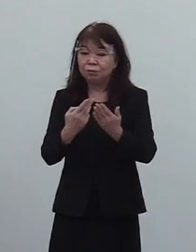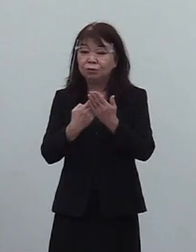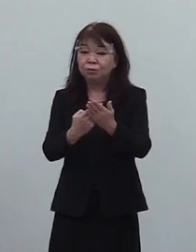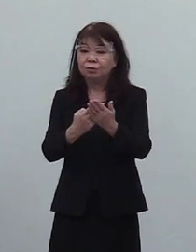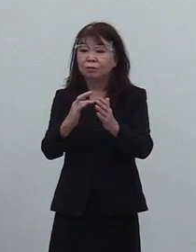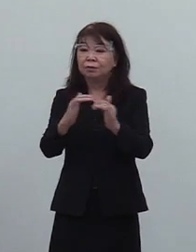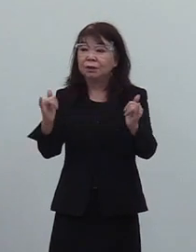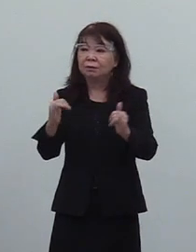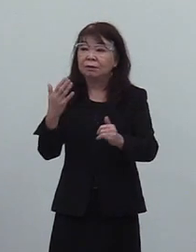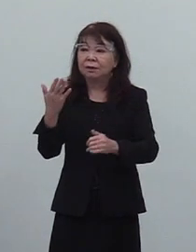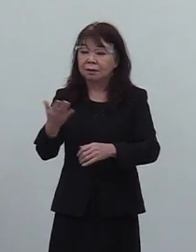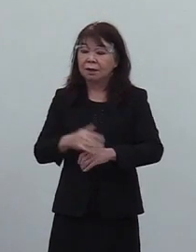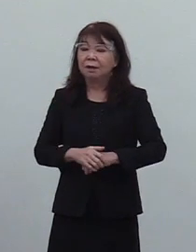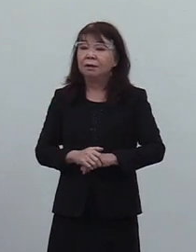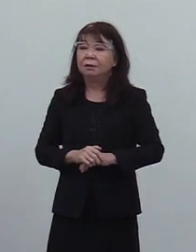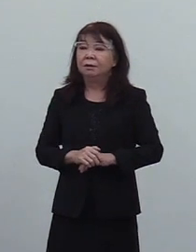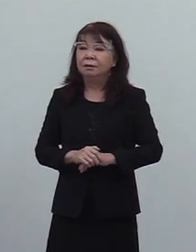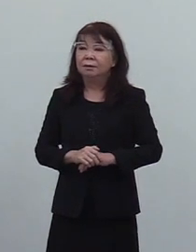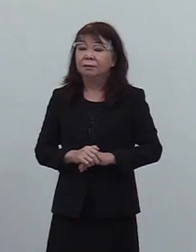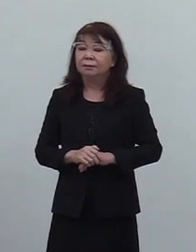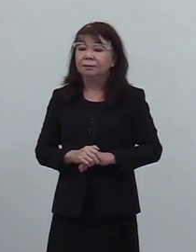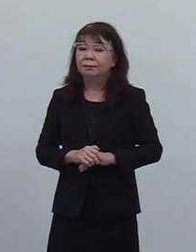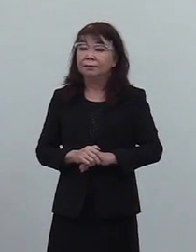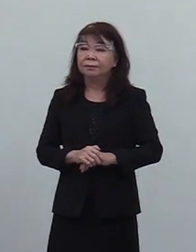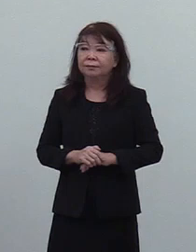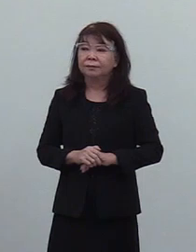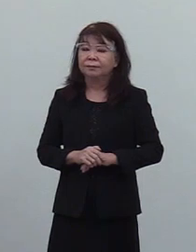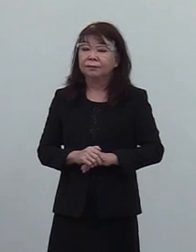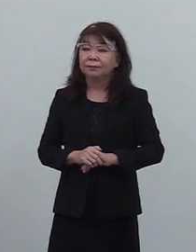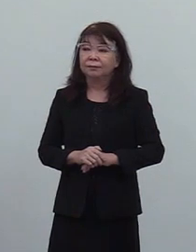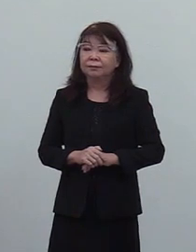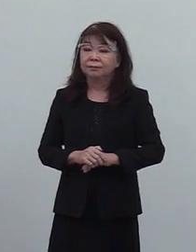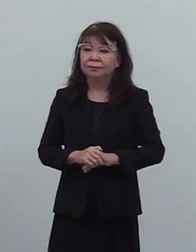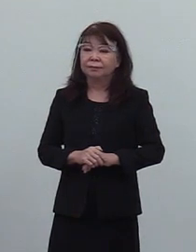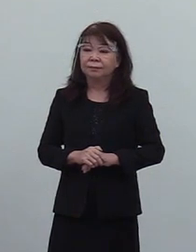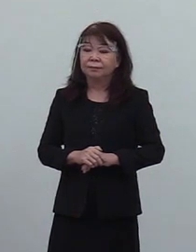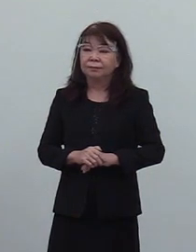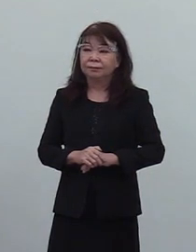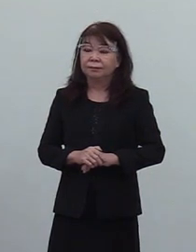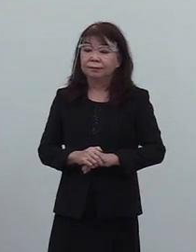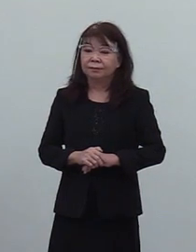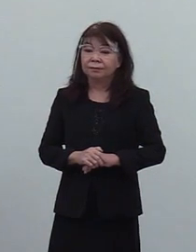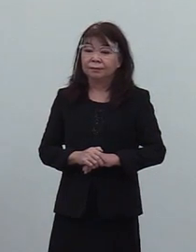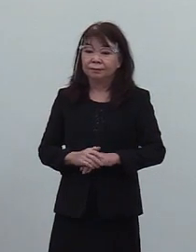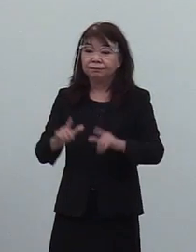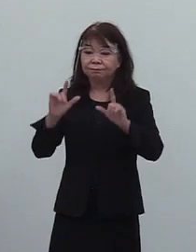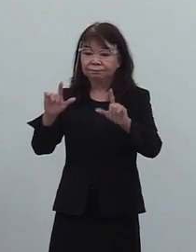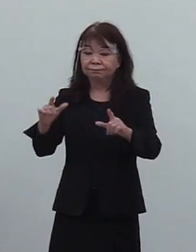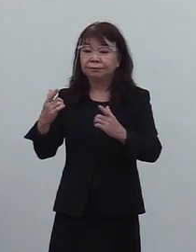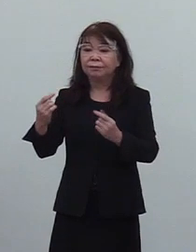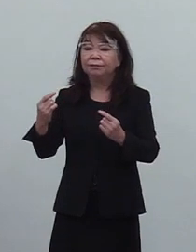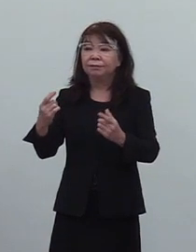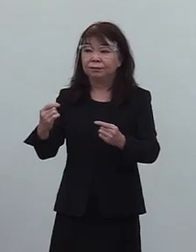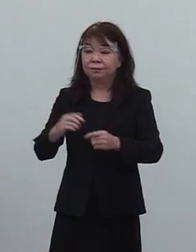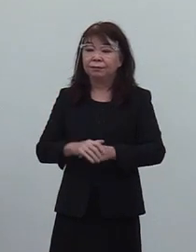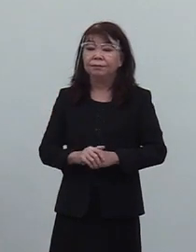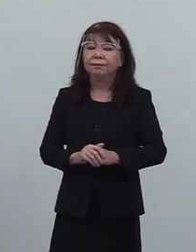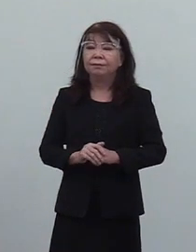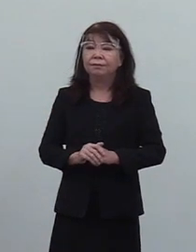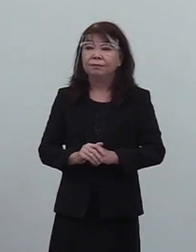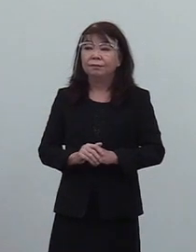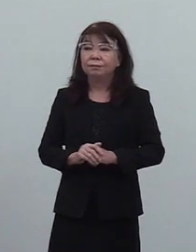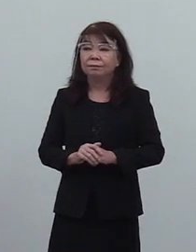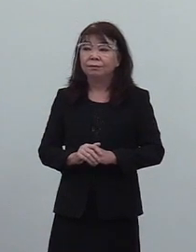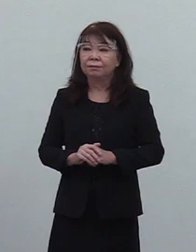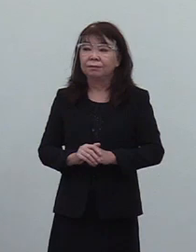か患者さんを探してて、いらっしゃらない、高齢者の方いらっしゃらない、 はい、その通りです。 となると、まあ、